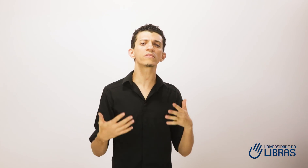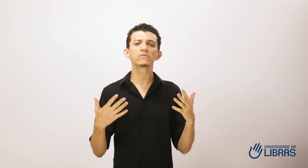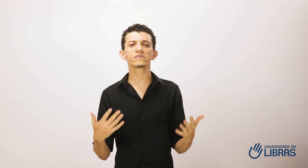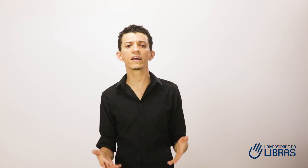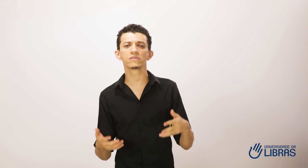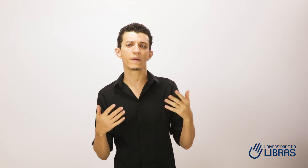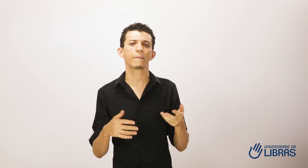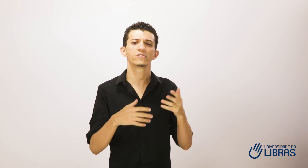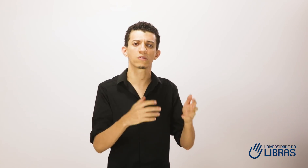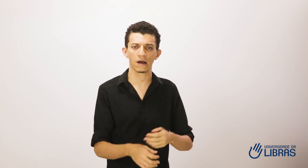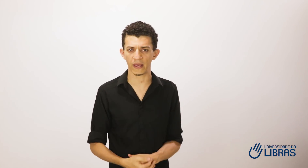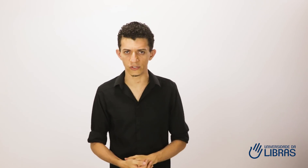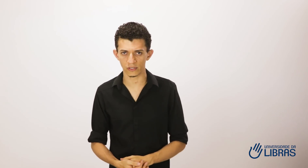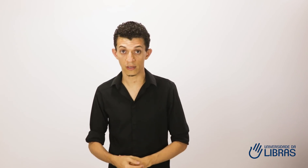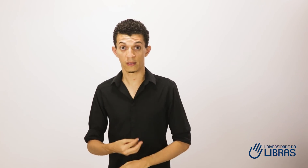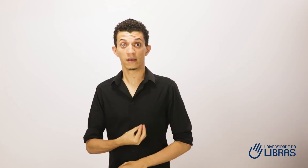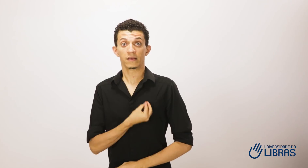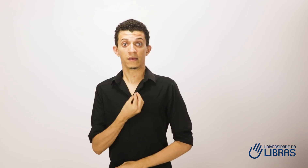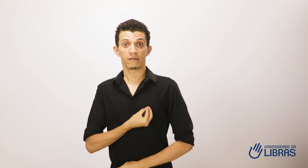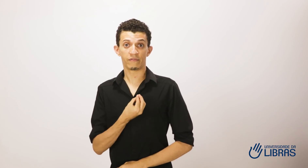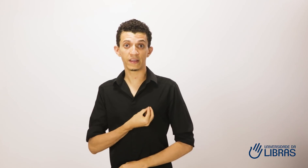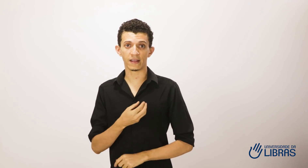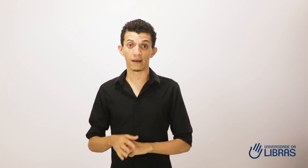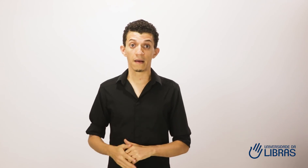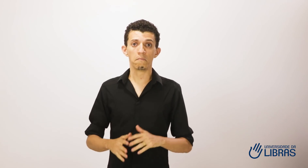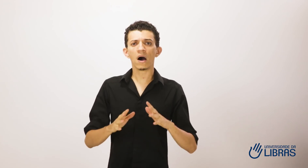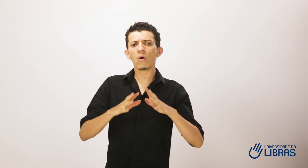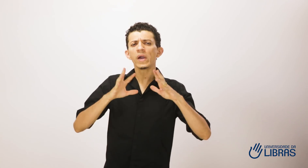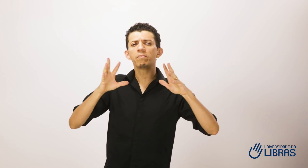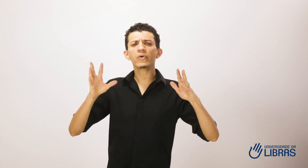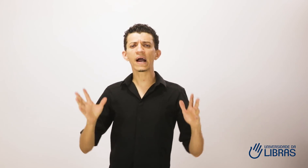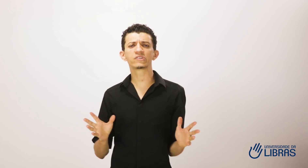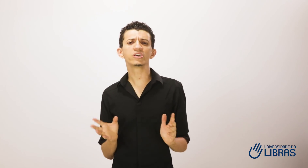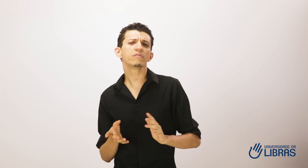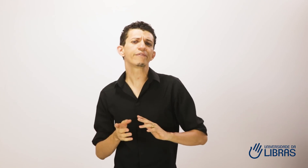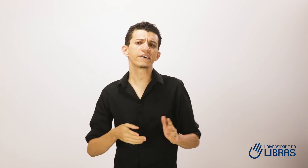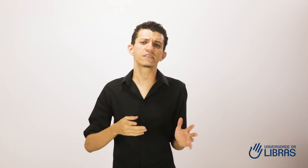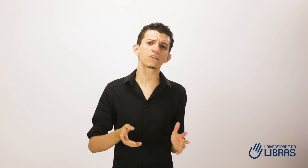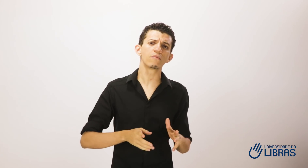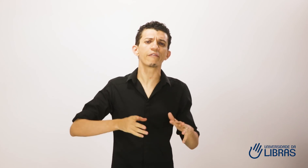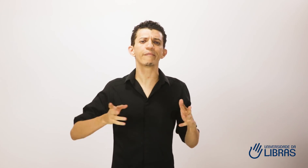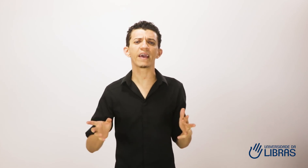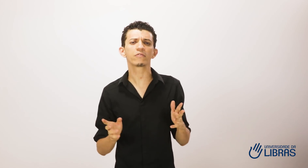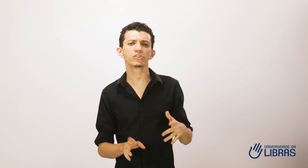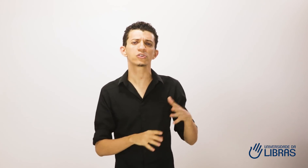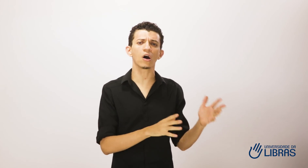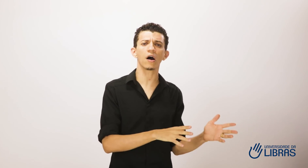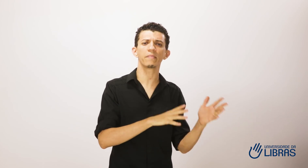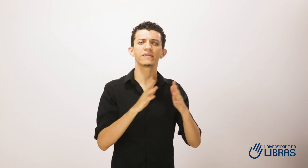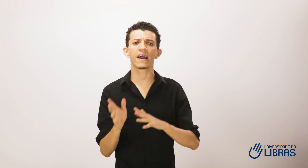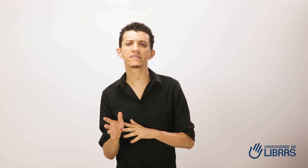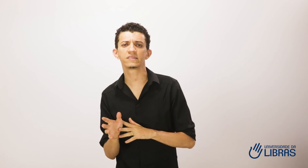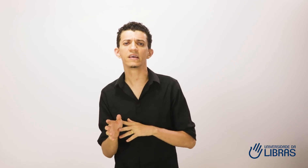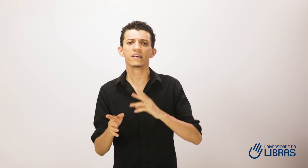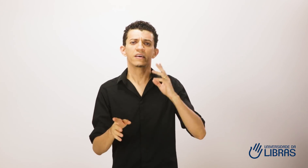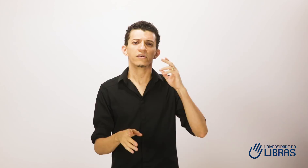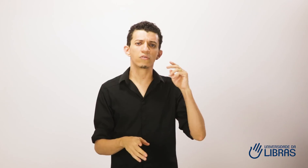dos dedos perpendicularmente. Vida. Mão empunhadinho, fazendo o movimento de sobe e desce do